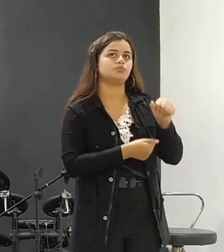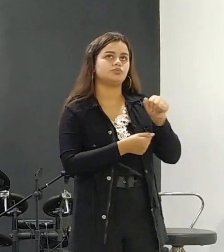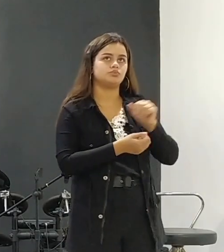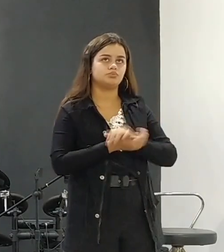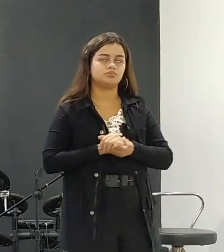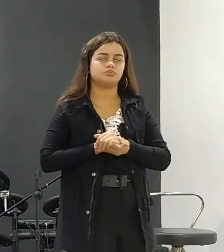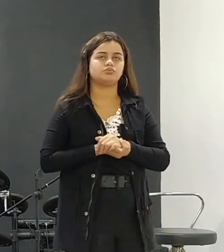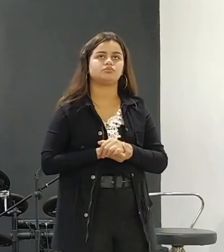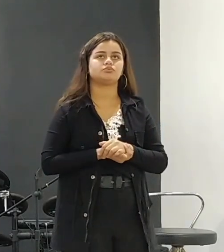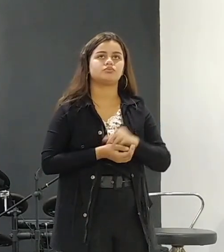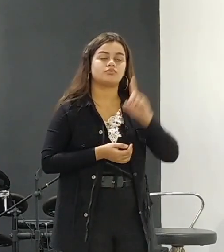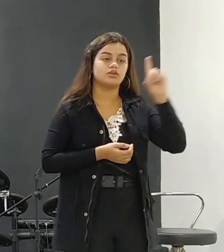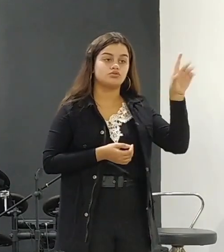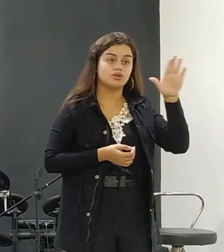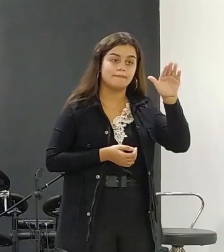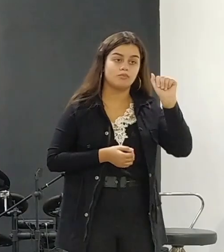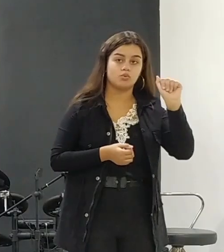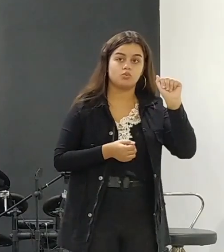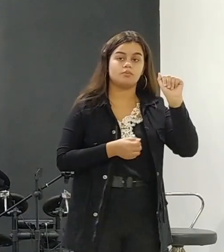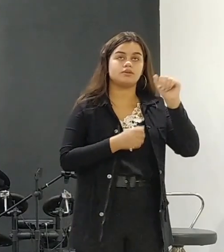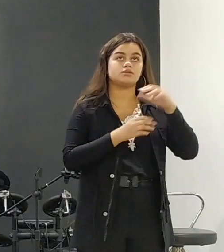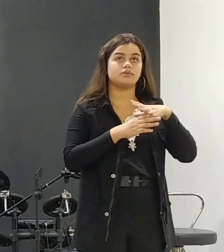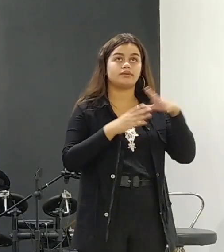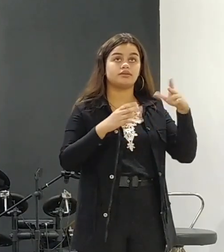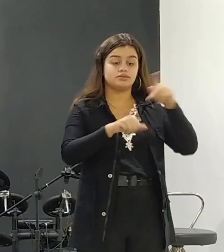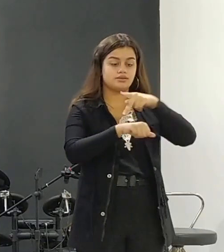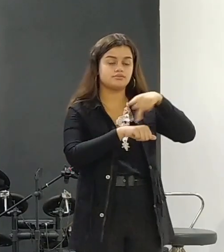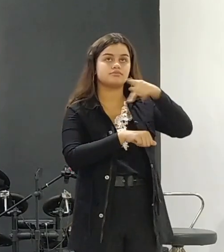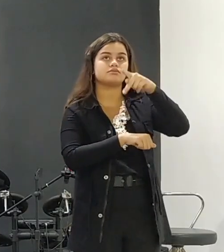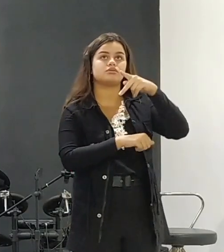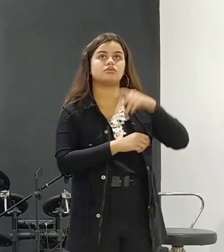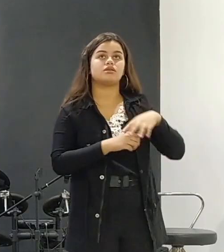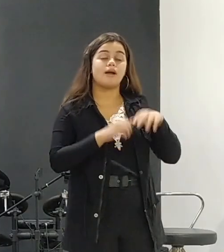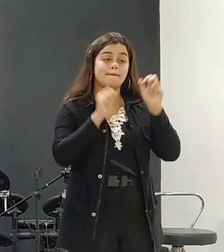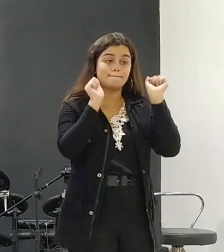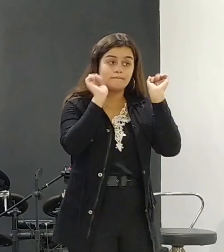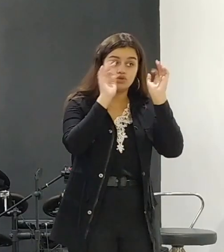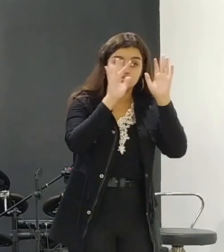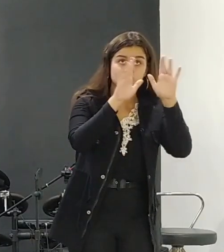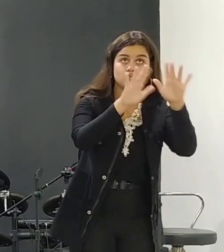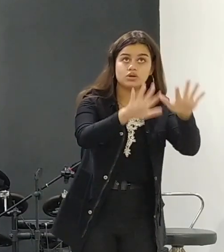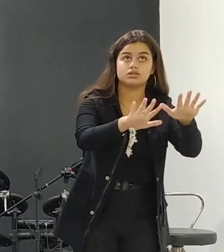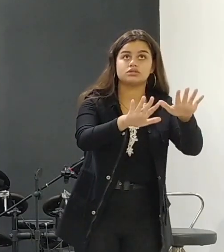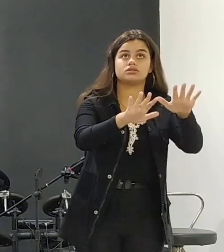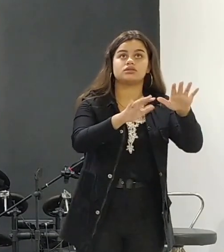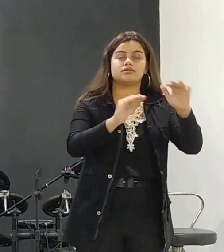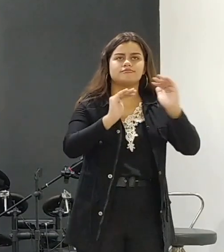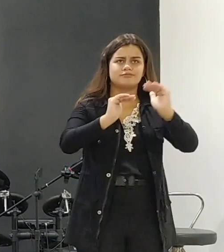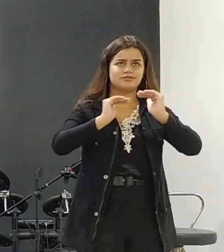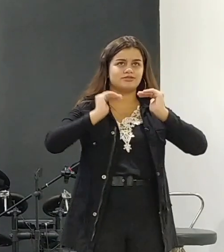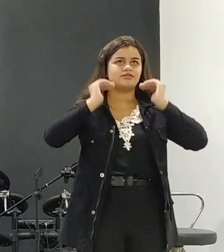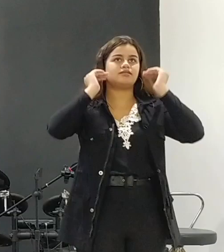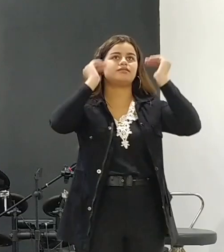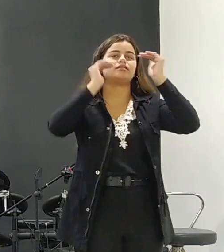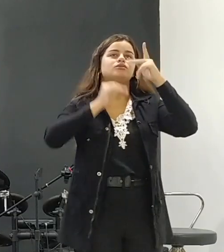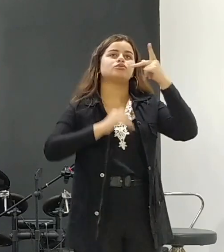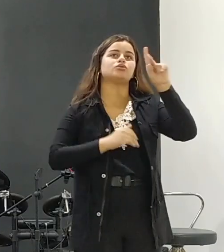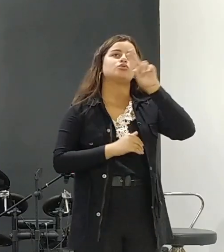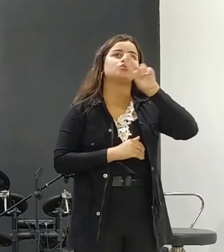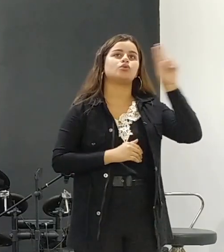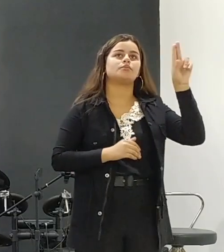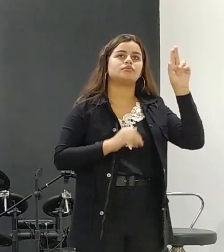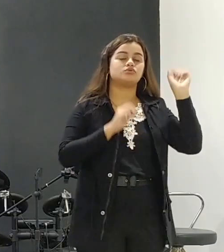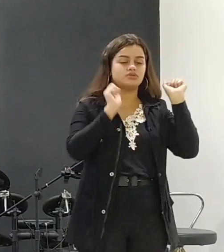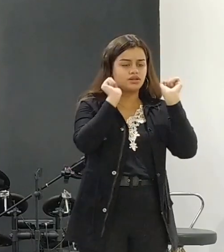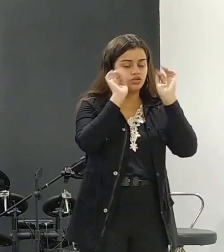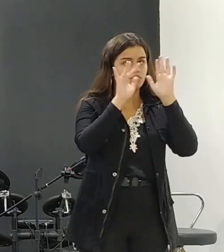Deus nesse mundo são grandes. Deus chamou ele para ser uma grande nação e disse: abençoar-te-ei e engrandecerei o teu nome, e